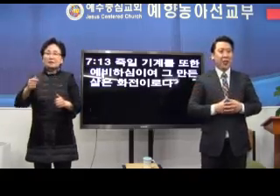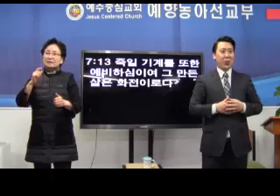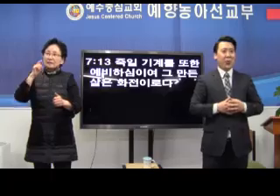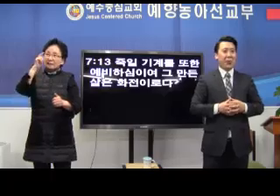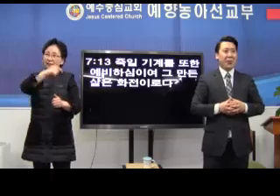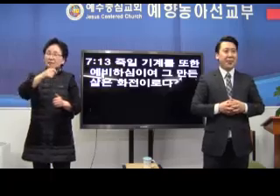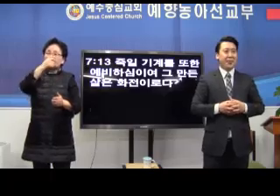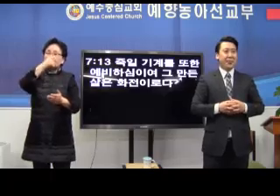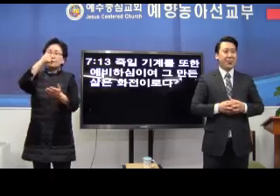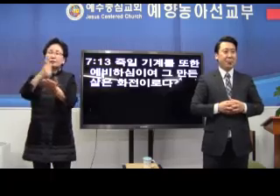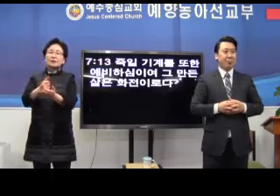깨닫고